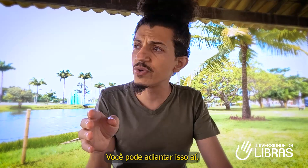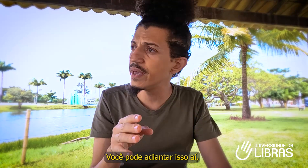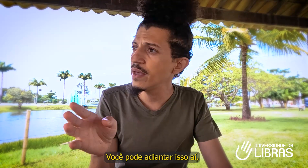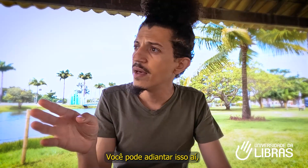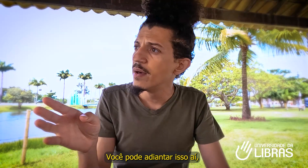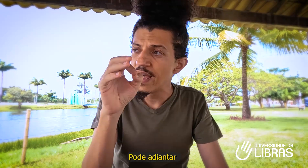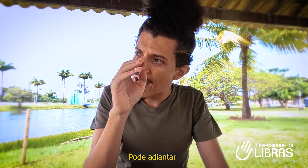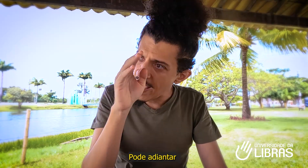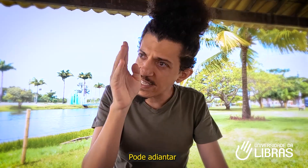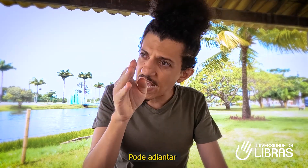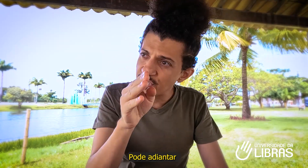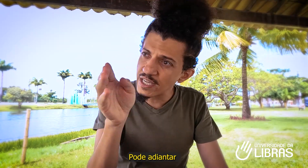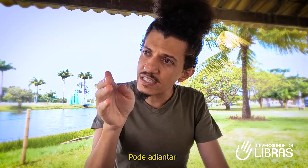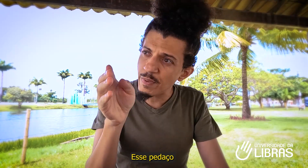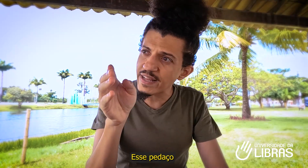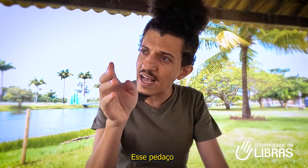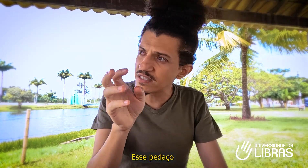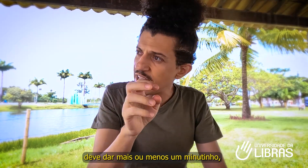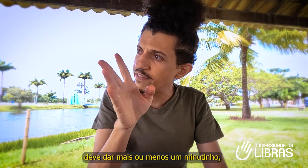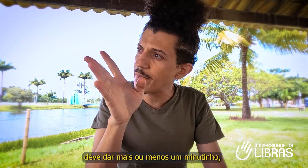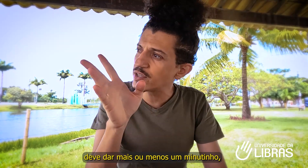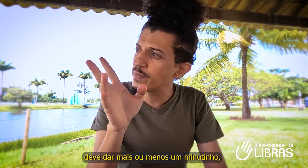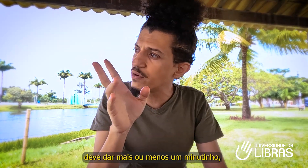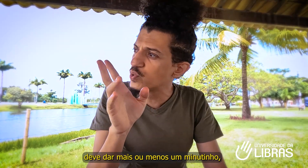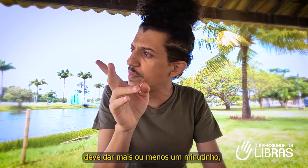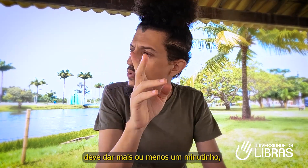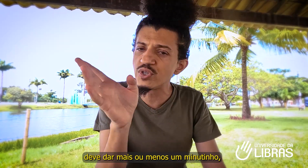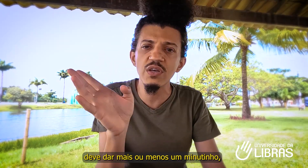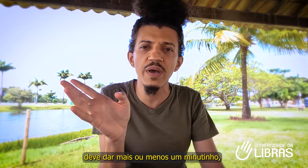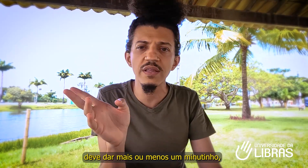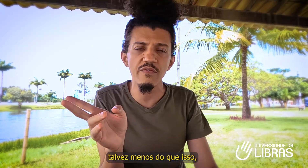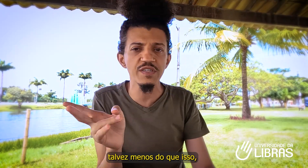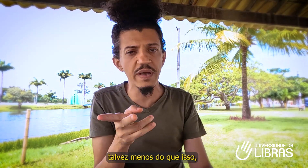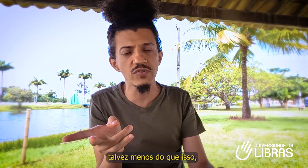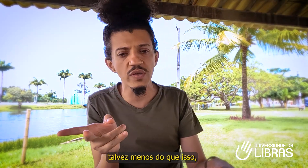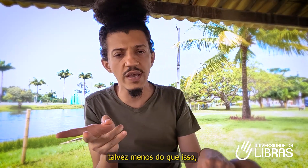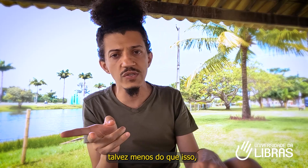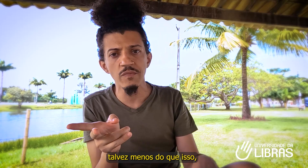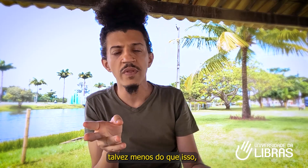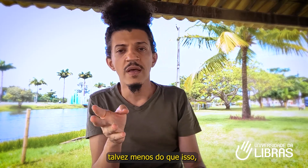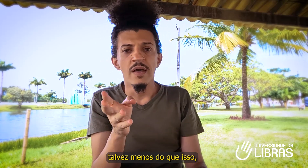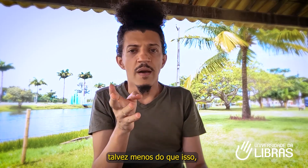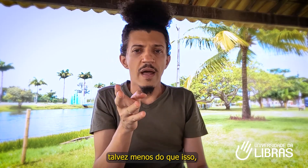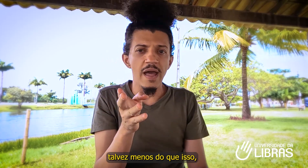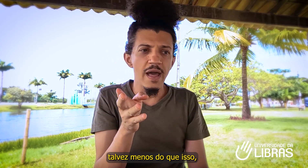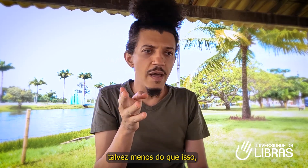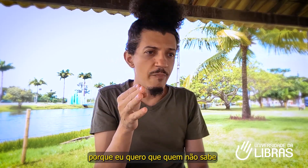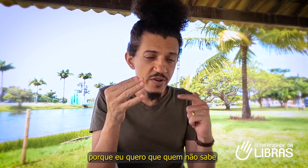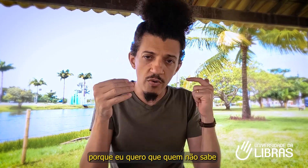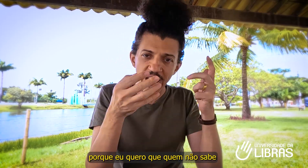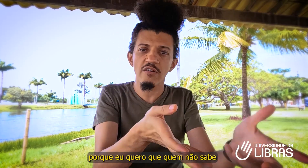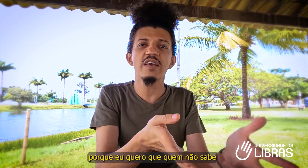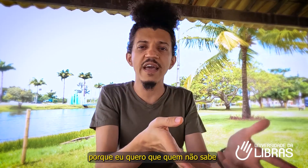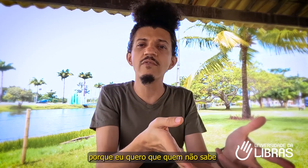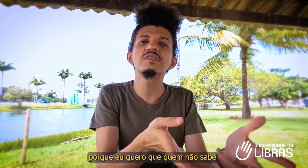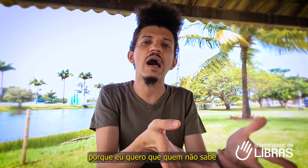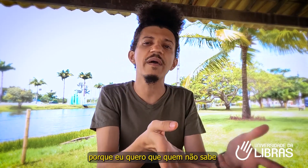aí. Aí você adianta esse pedaço, deve dar mais ou menos um minutinho aí, talvez menos do que isso. Porque eu quero que quem não sabe